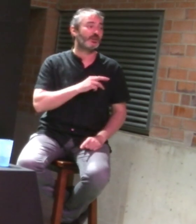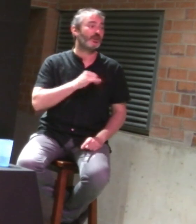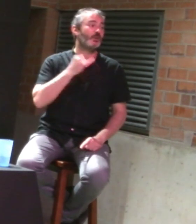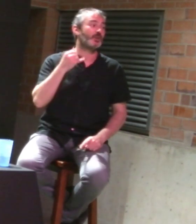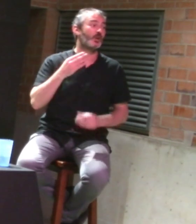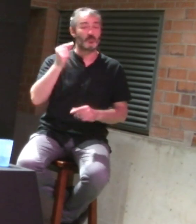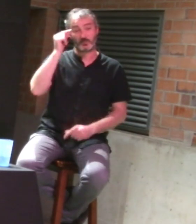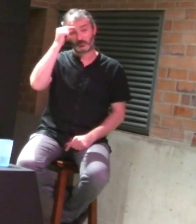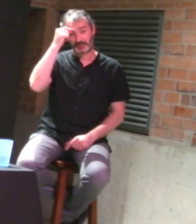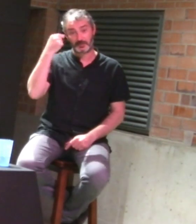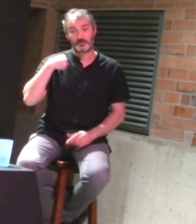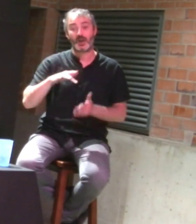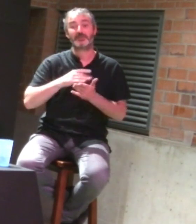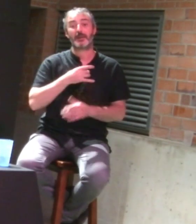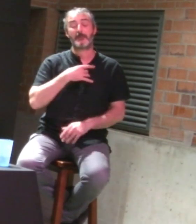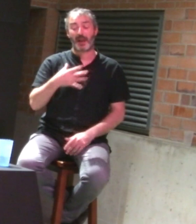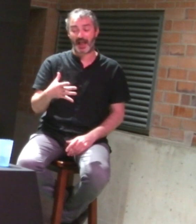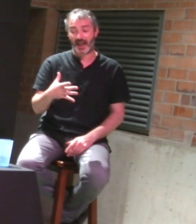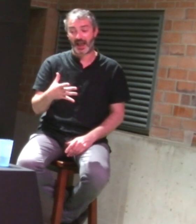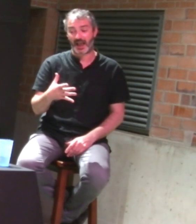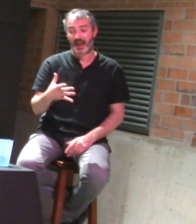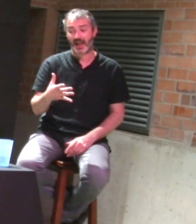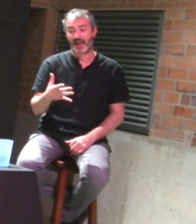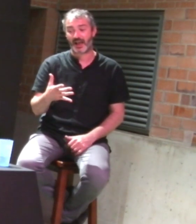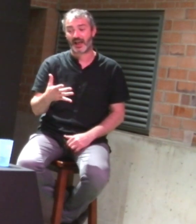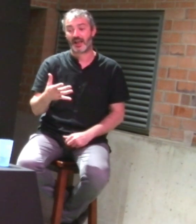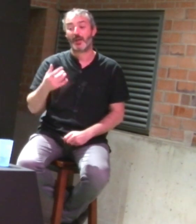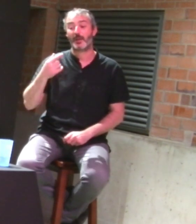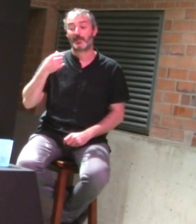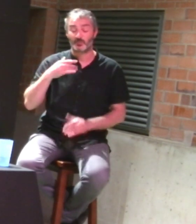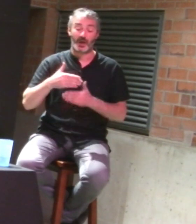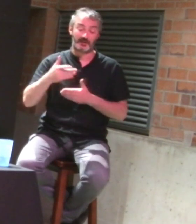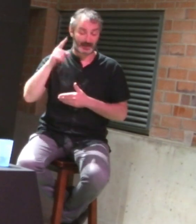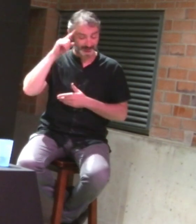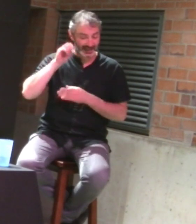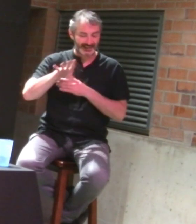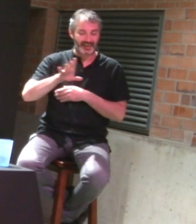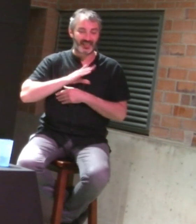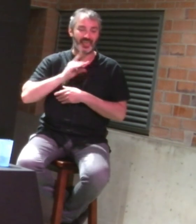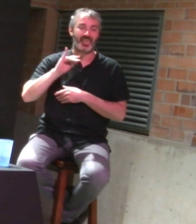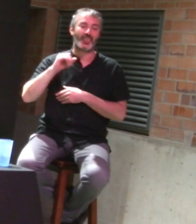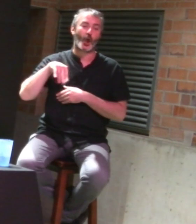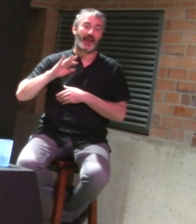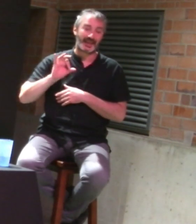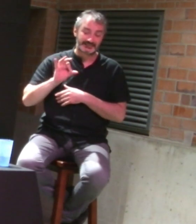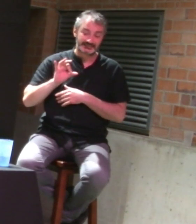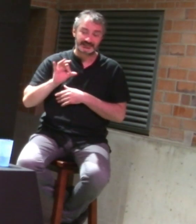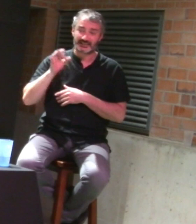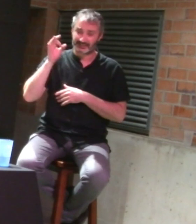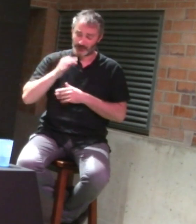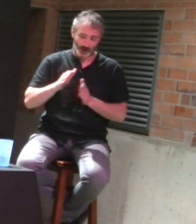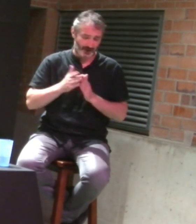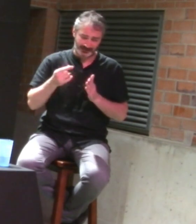vol emolar des de la revista Blanca i quan hi ha un pòster a la linterna de Diògenes que ho vaig fer i us destarnireu de